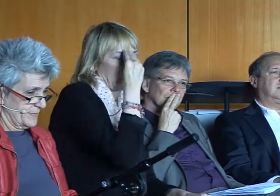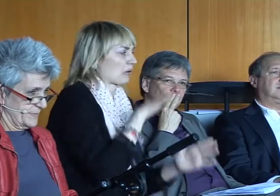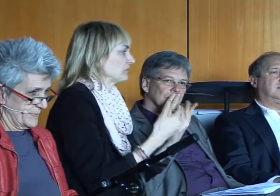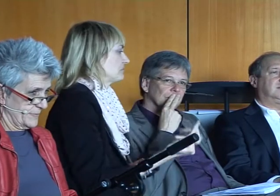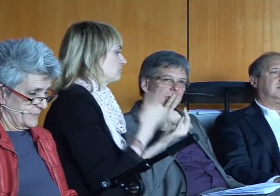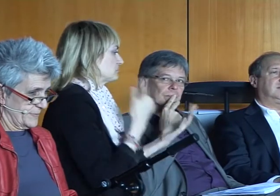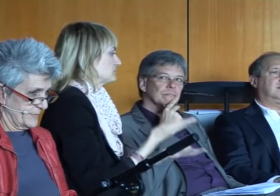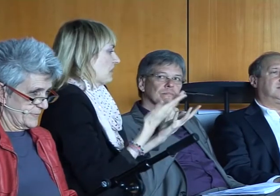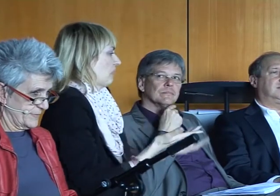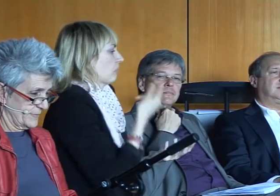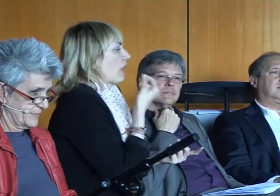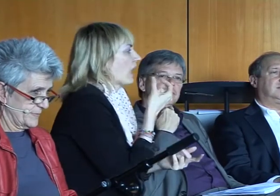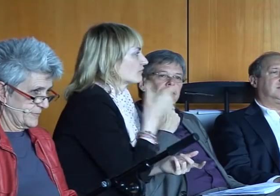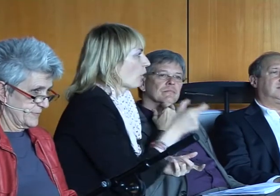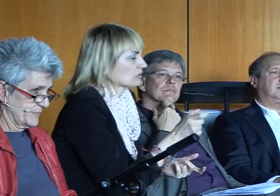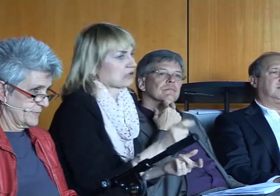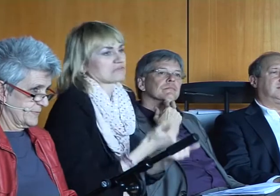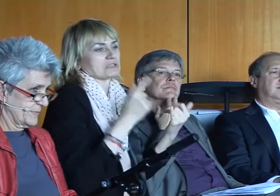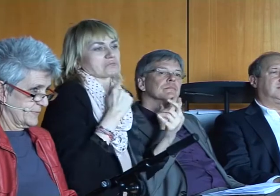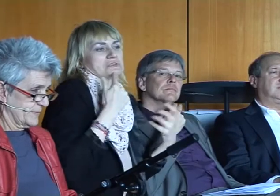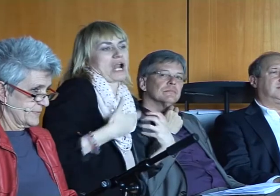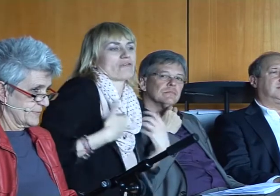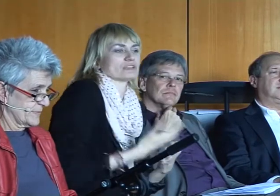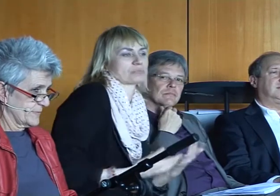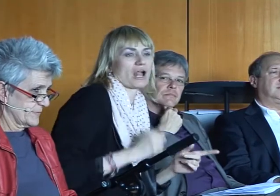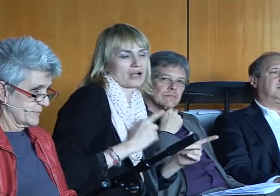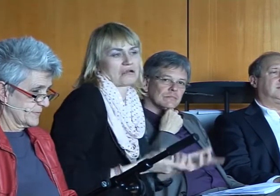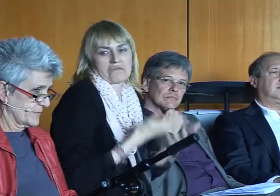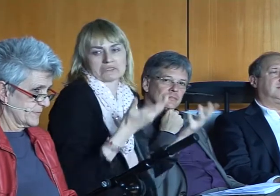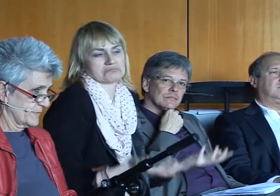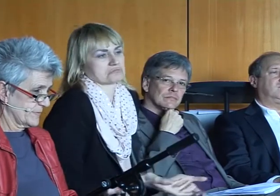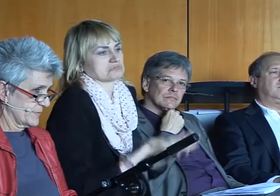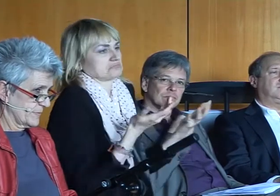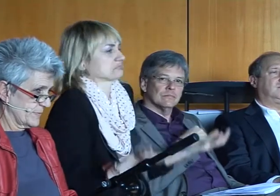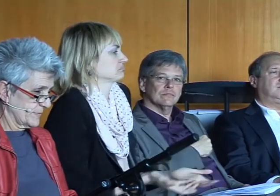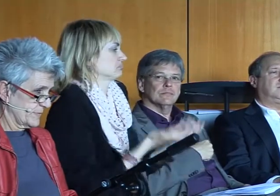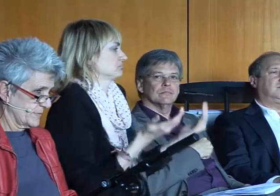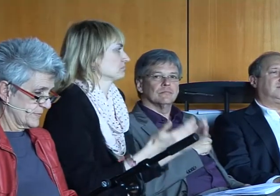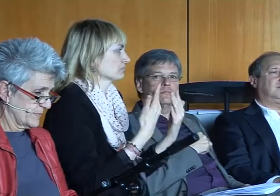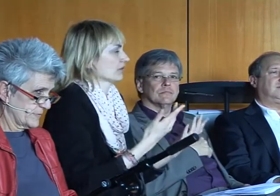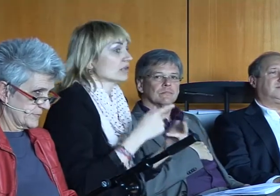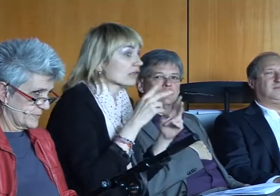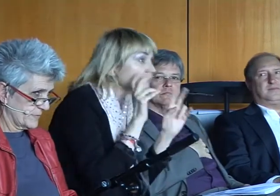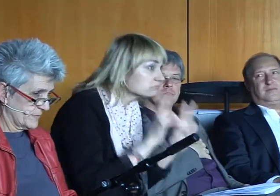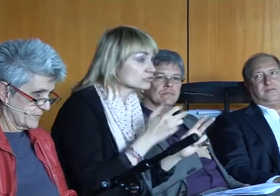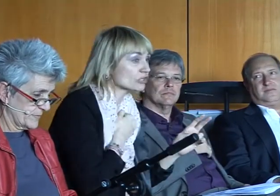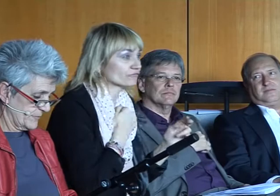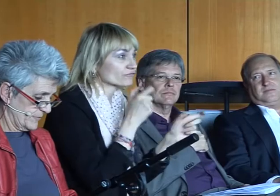denn überhaupt alles dolmetschen? Ein paar Worte vielleicht, so die Affensprache artikulieren in dieser